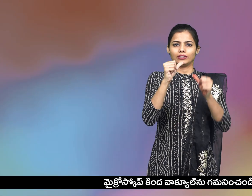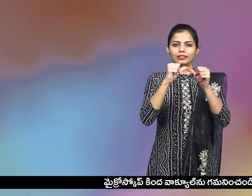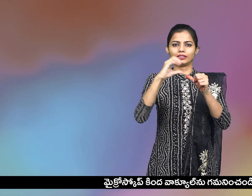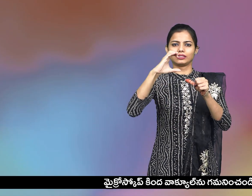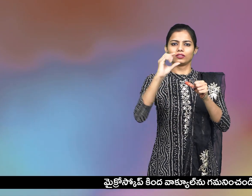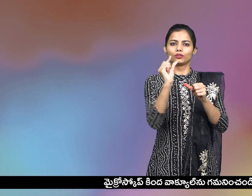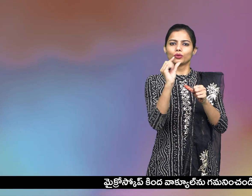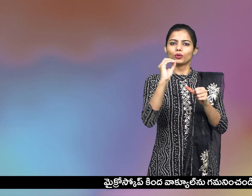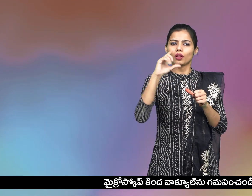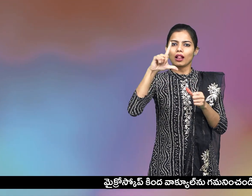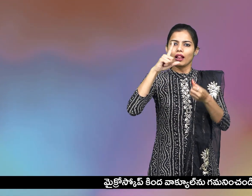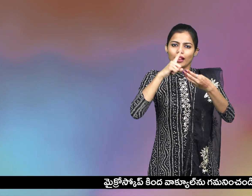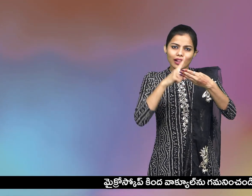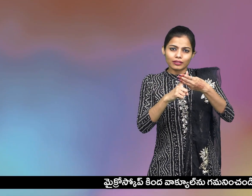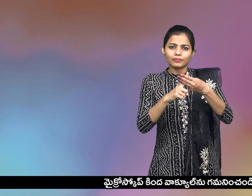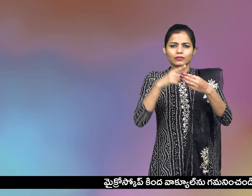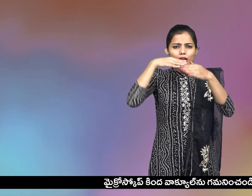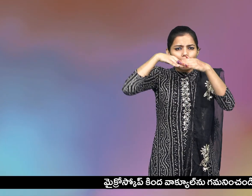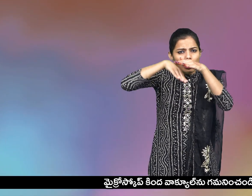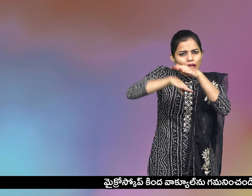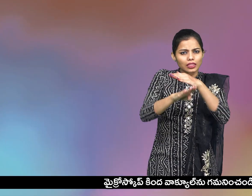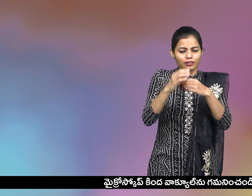మైక్రోస్కోప్ కింద వాక్యూల్ను గమనించండి.